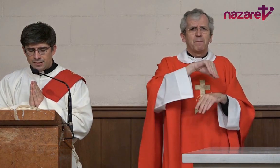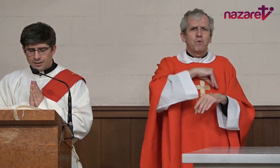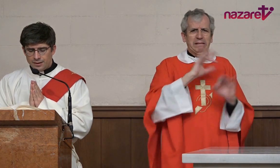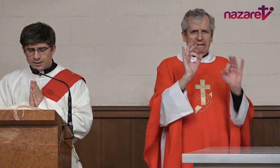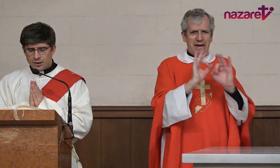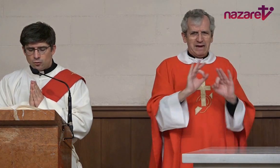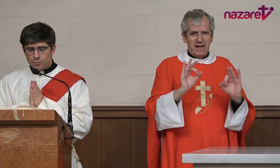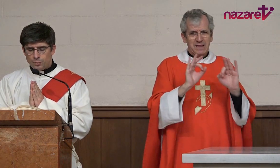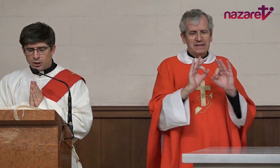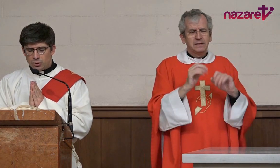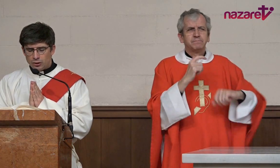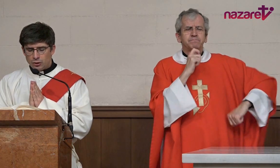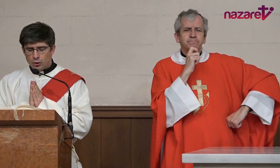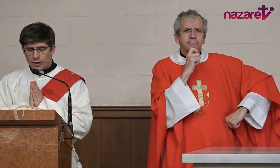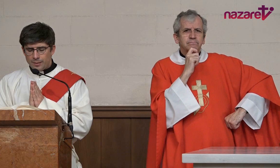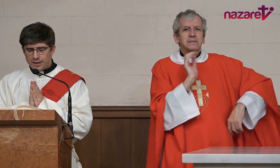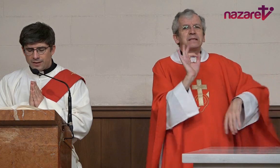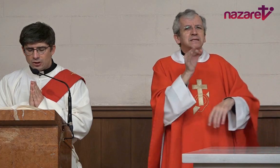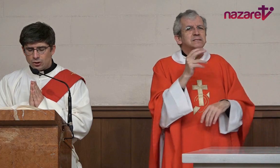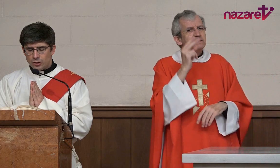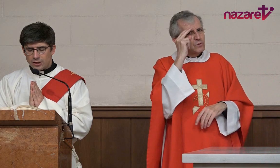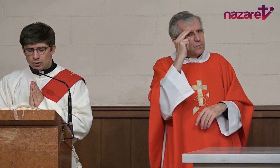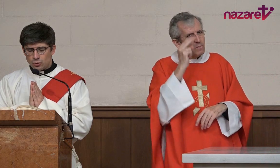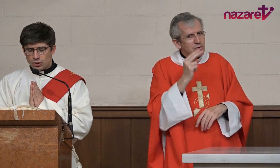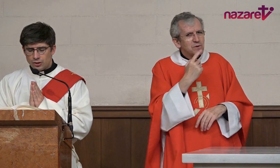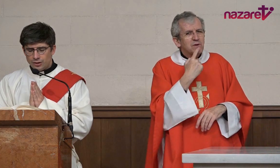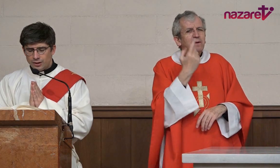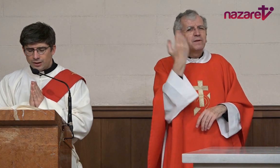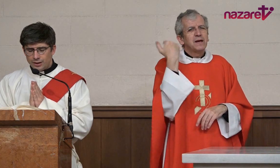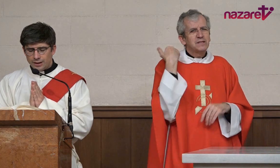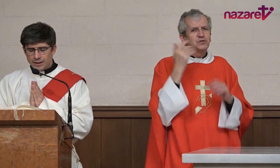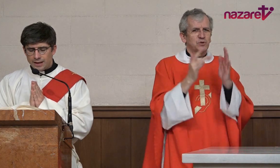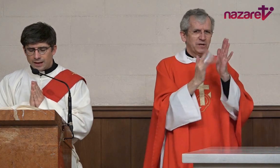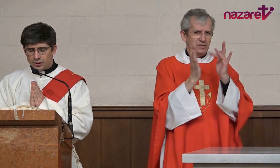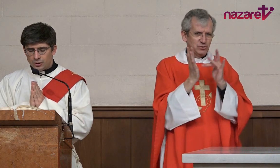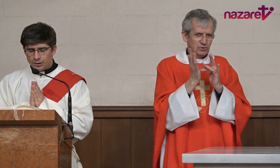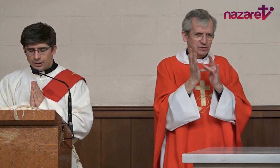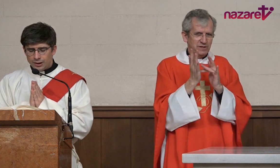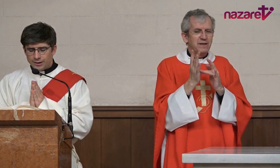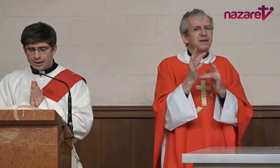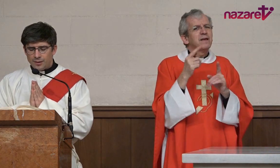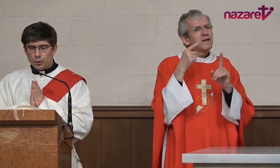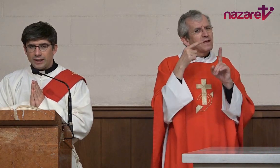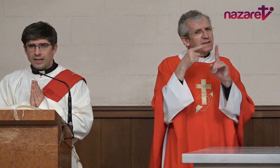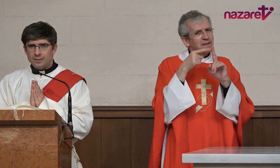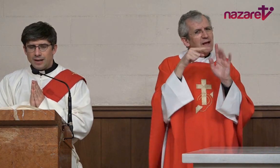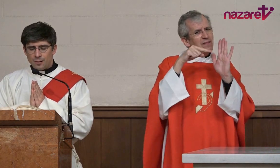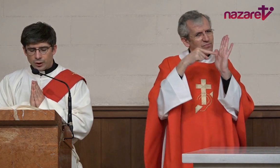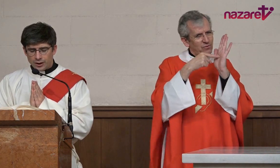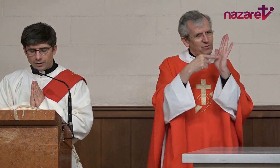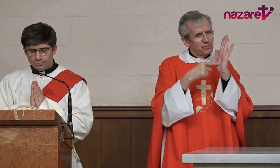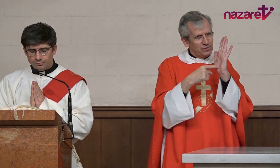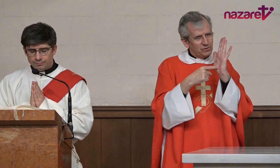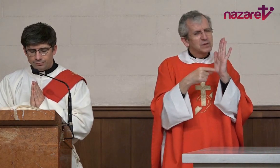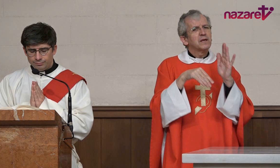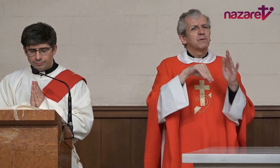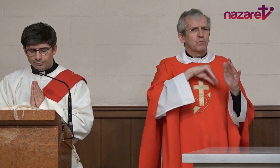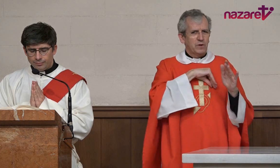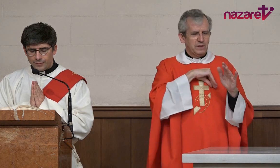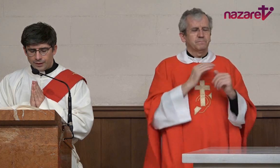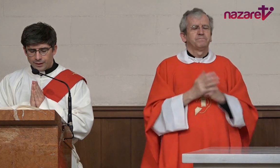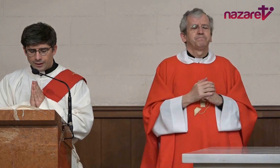Y así se cumplió lo que había dicho Jesús, indicando de qué muerte iba a morir.